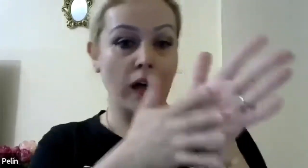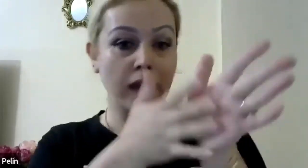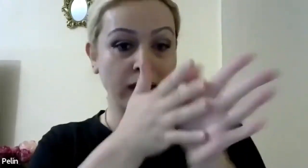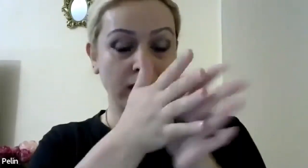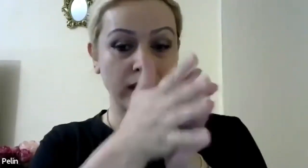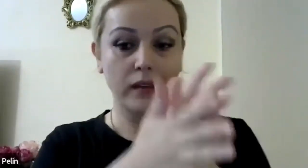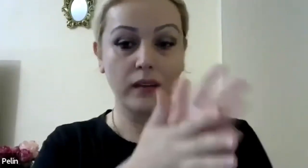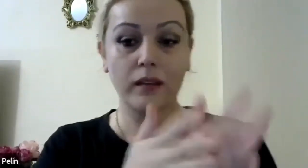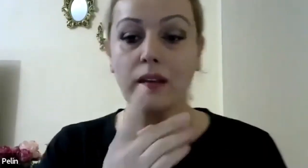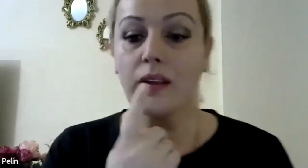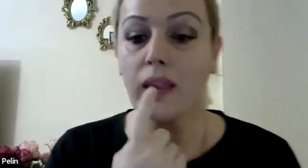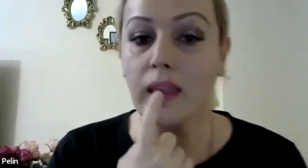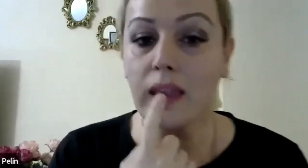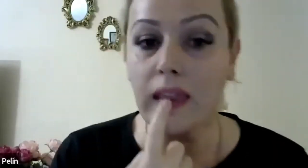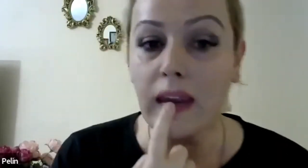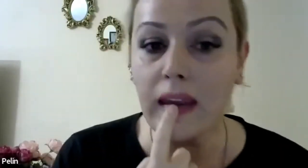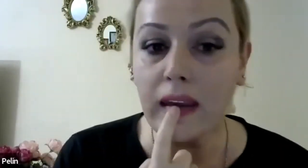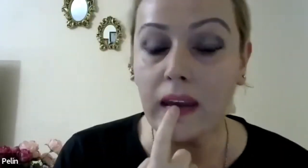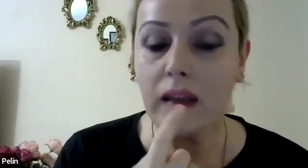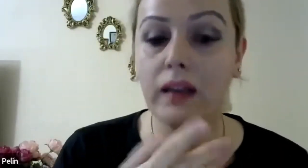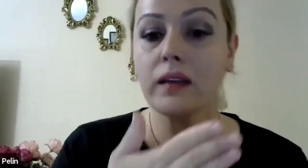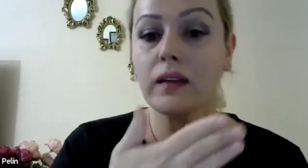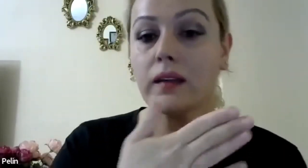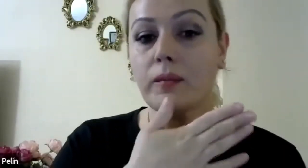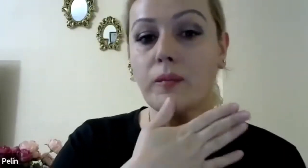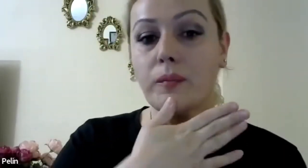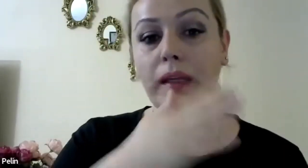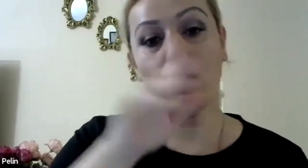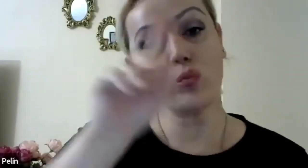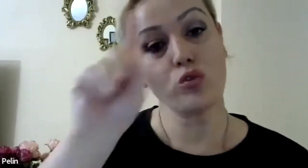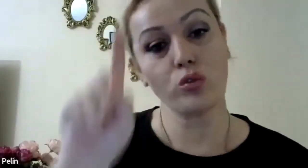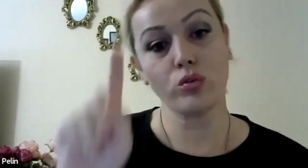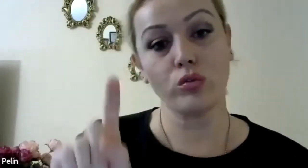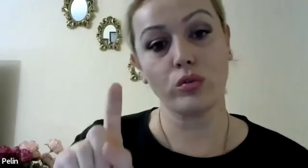işaret dili biliyor musun?